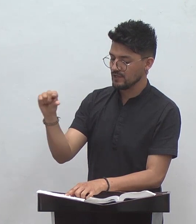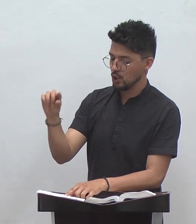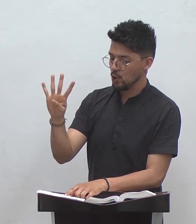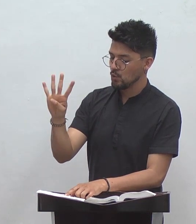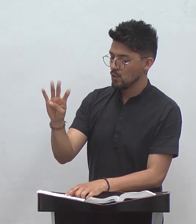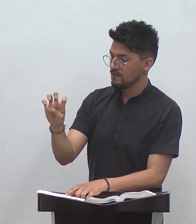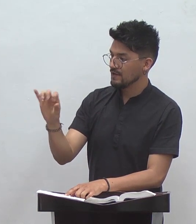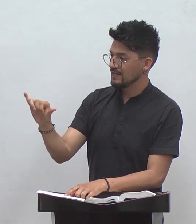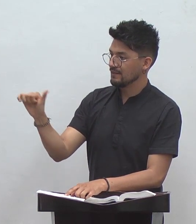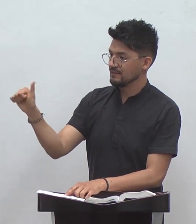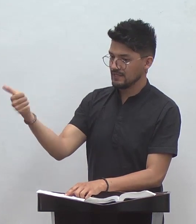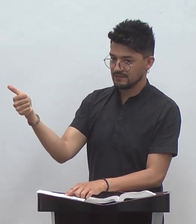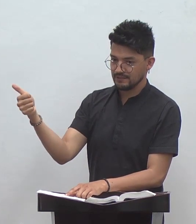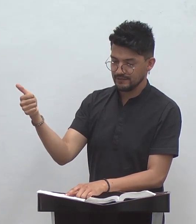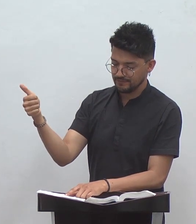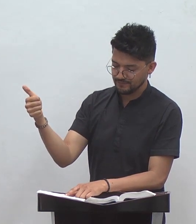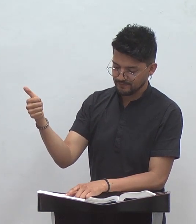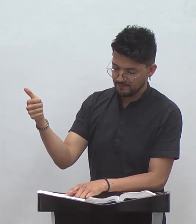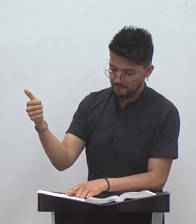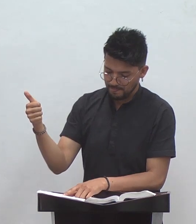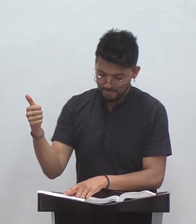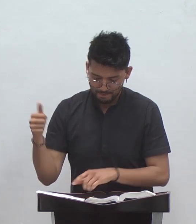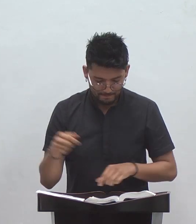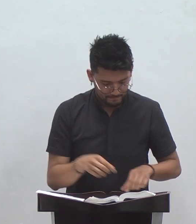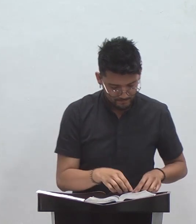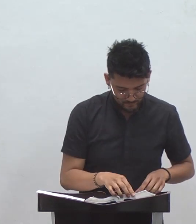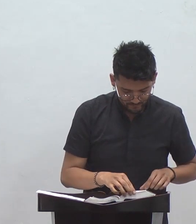Samuel, capítulo 3, versículos 9 y 10.